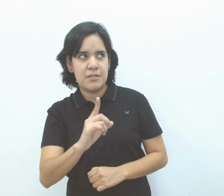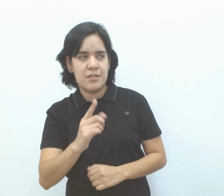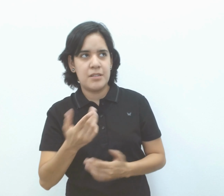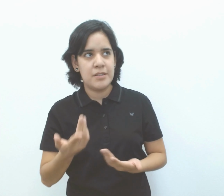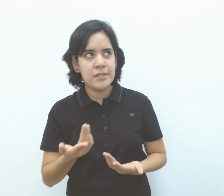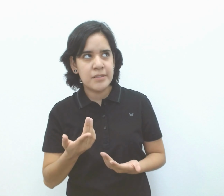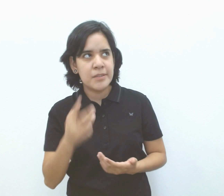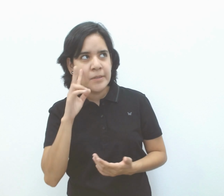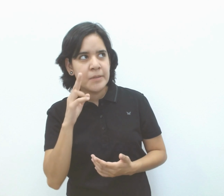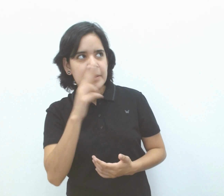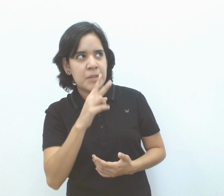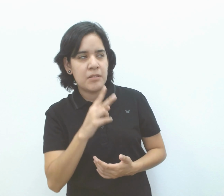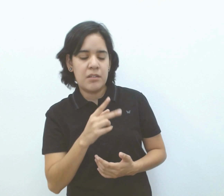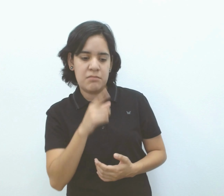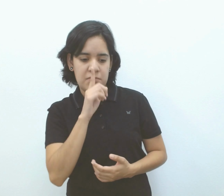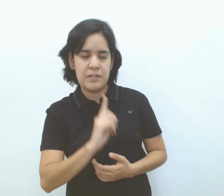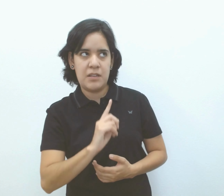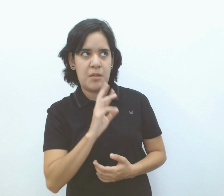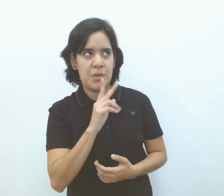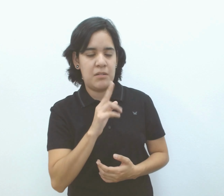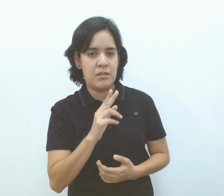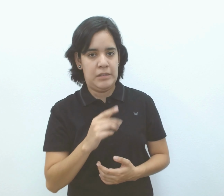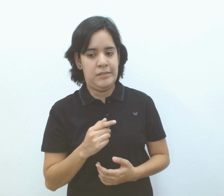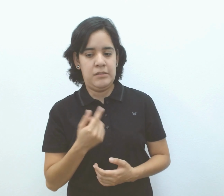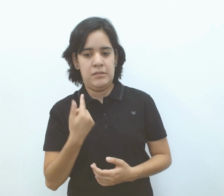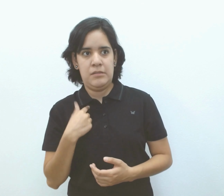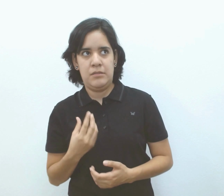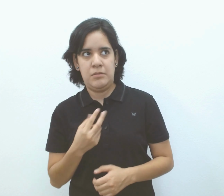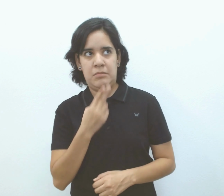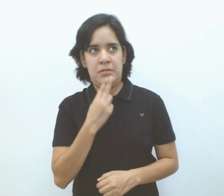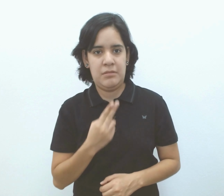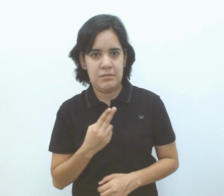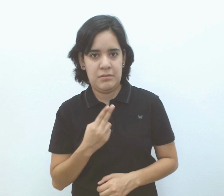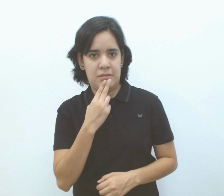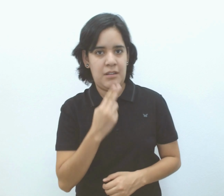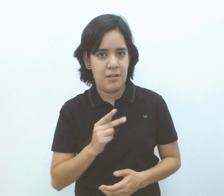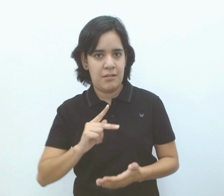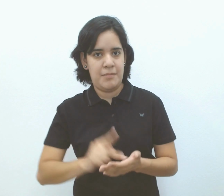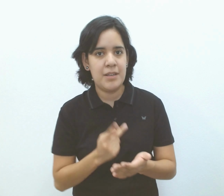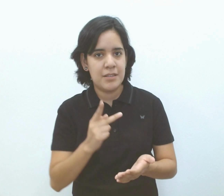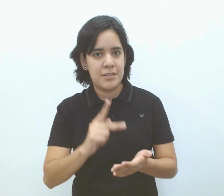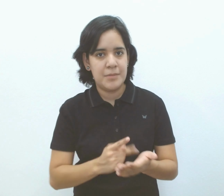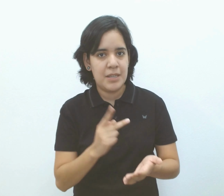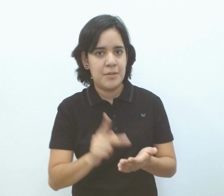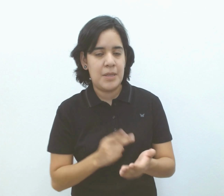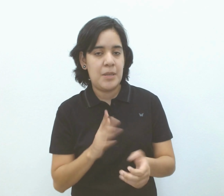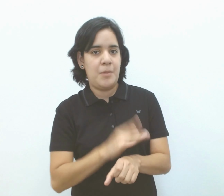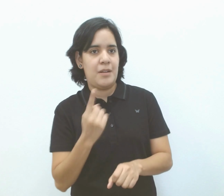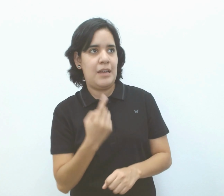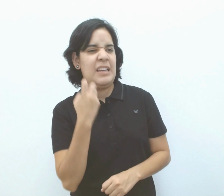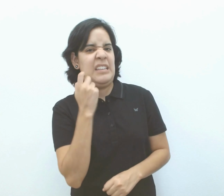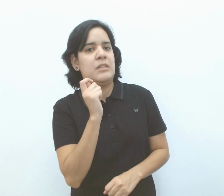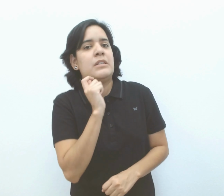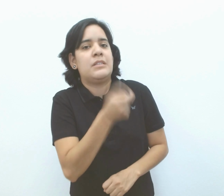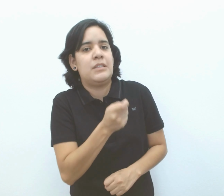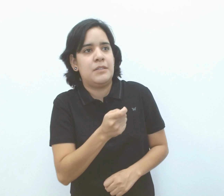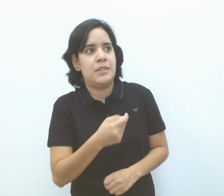empiezan a jugar con ellas y empiezan a utilizarlas como un recurso que los va a salvar de todo el castigo, de todo el regaño, de incluso